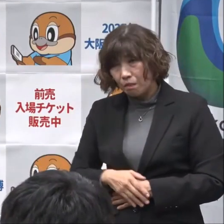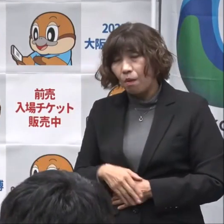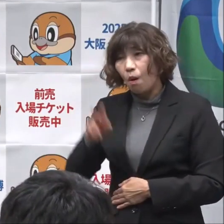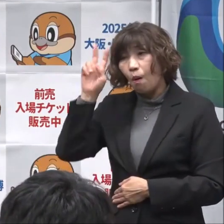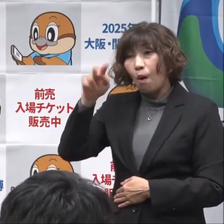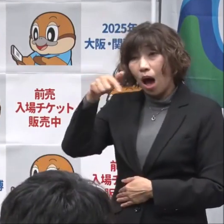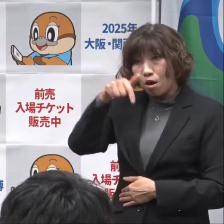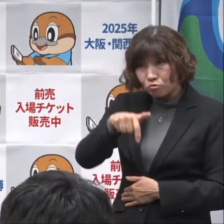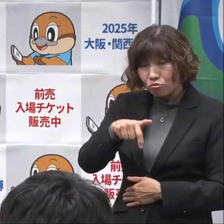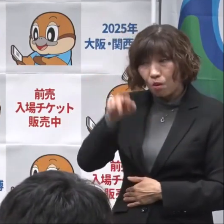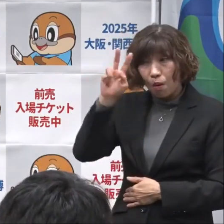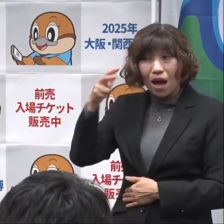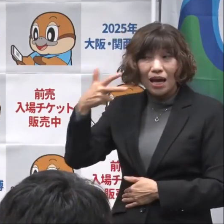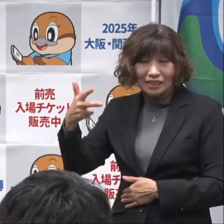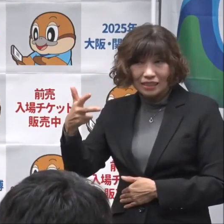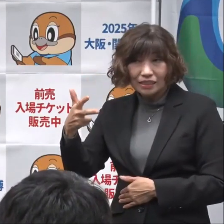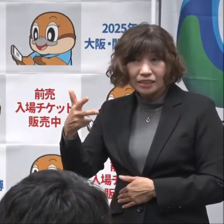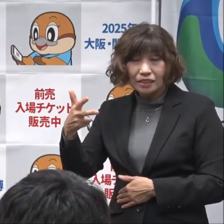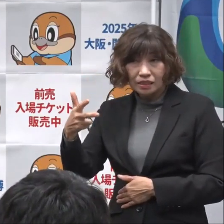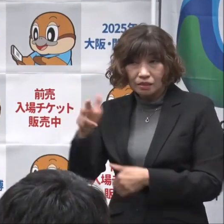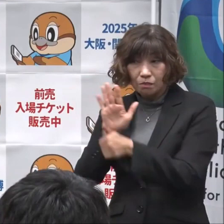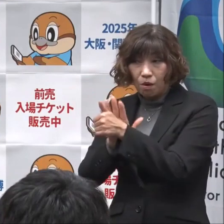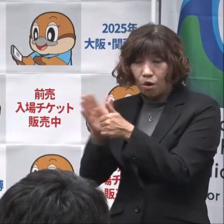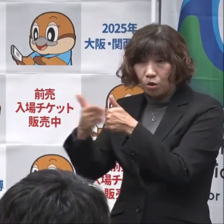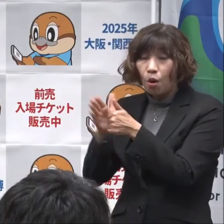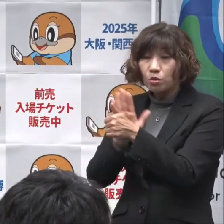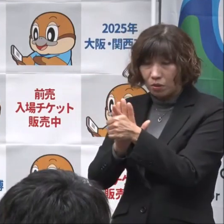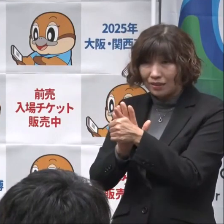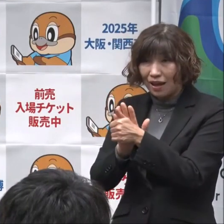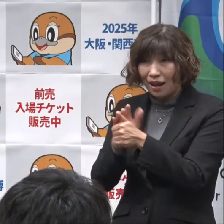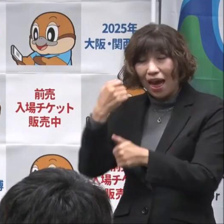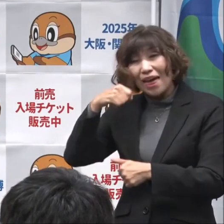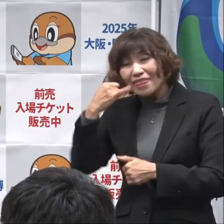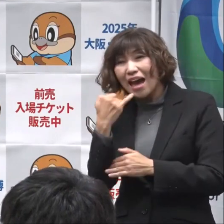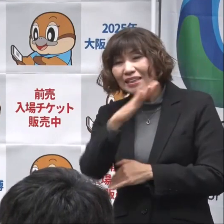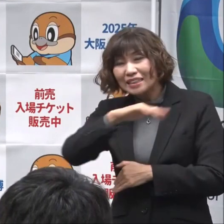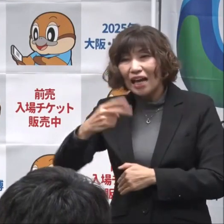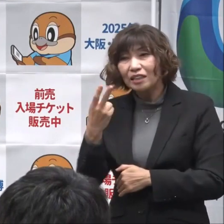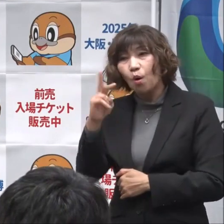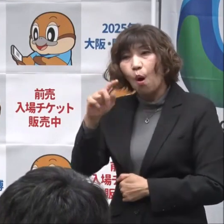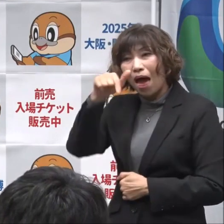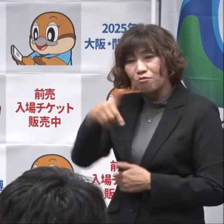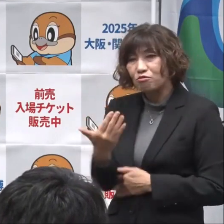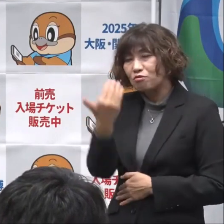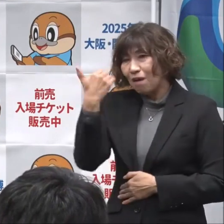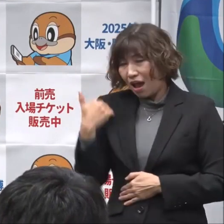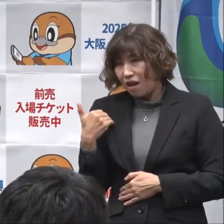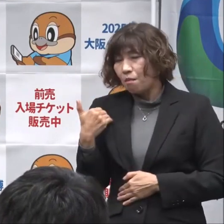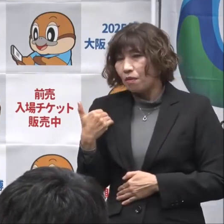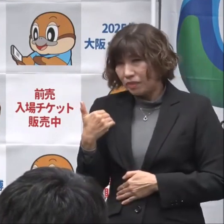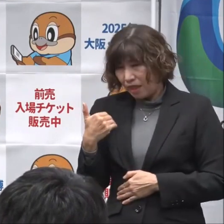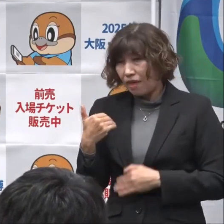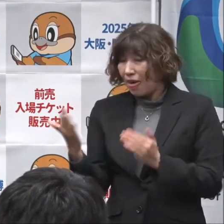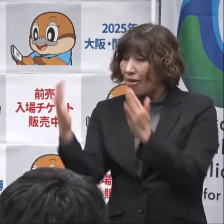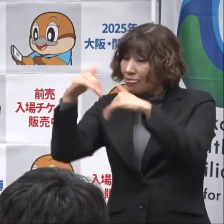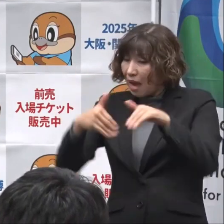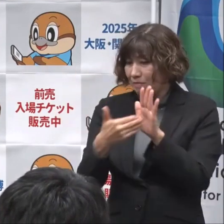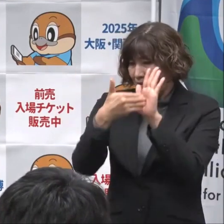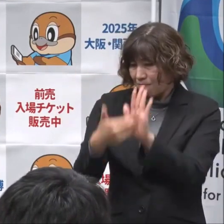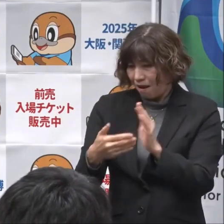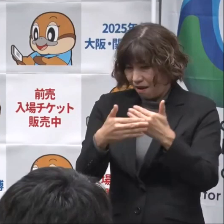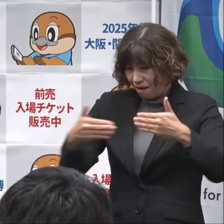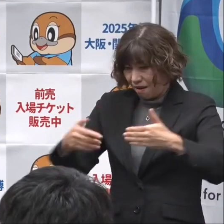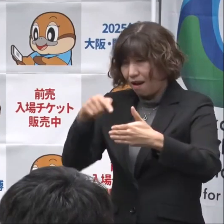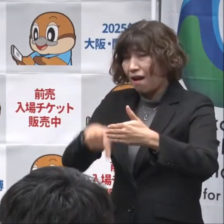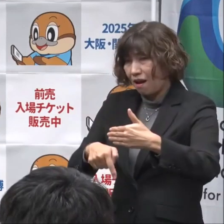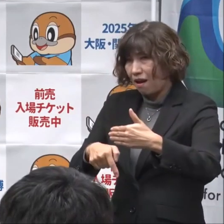大阪市協力しながら南海トラフ対策としての防潮堤の耐震強化、この10年かけてやってまいりました。これはもうほぼ 100% 近く強化が